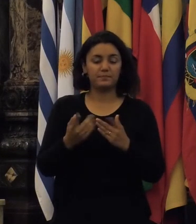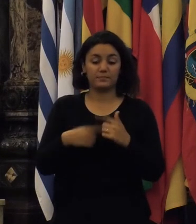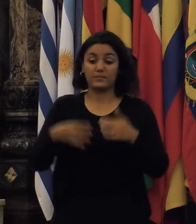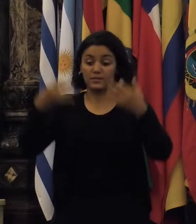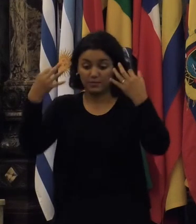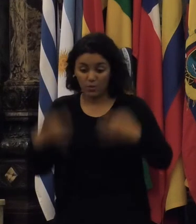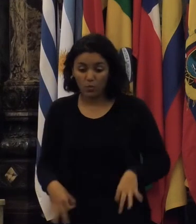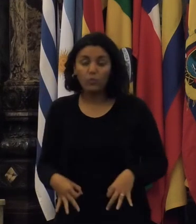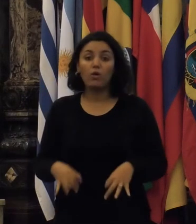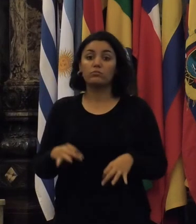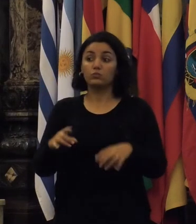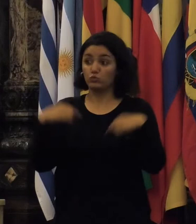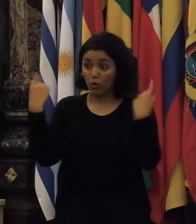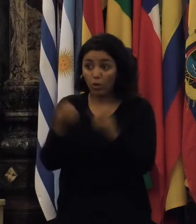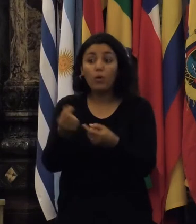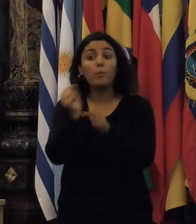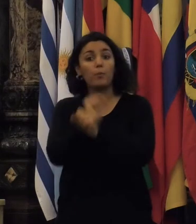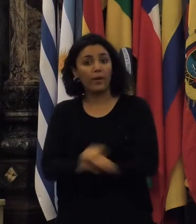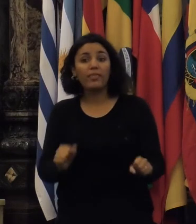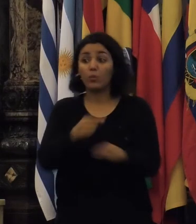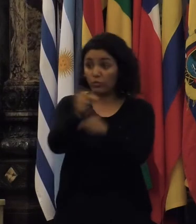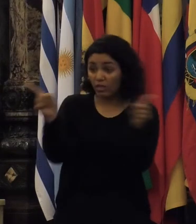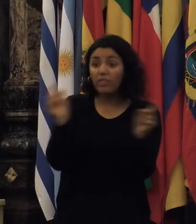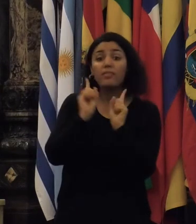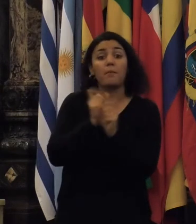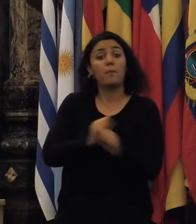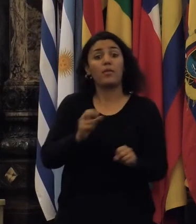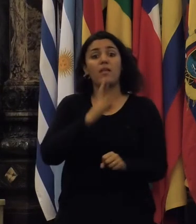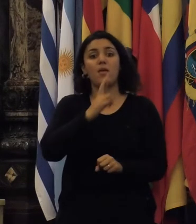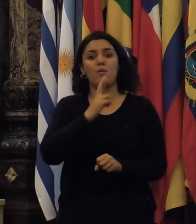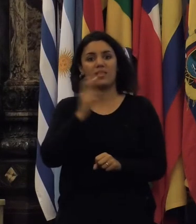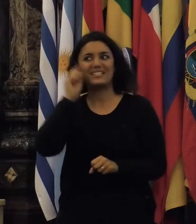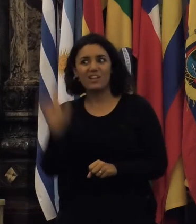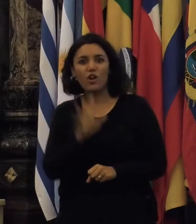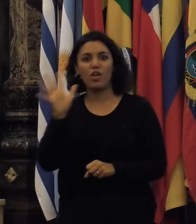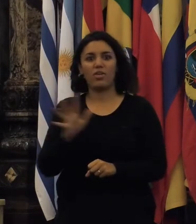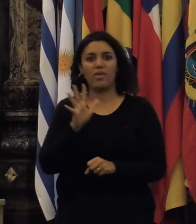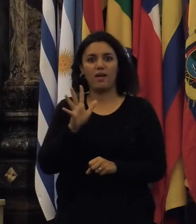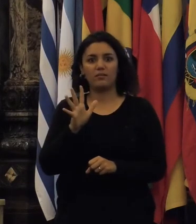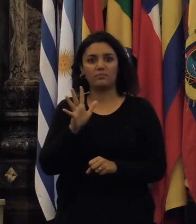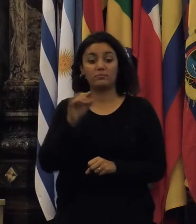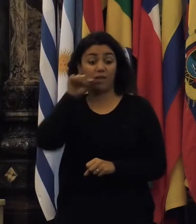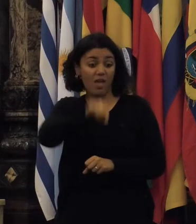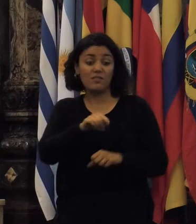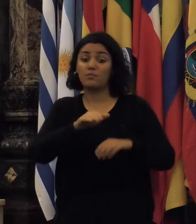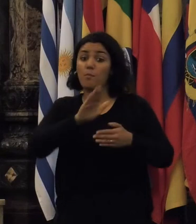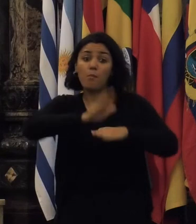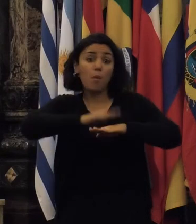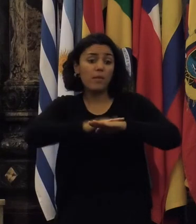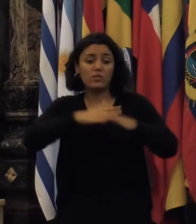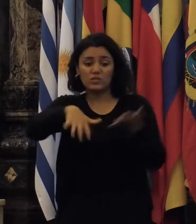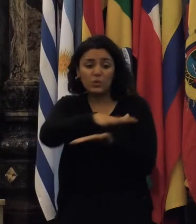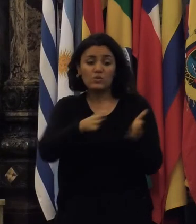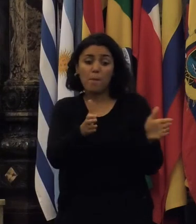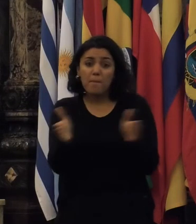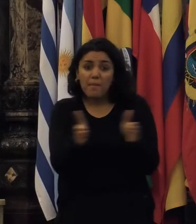Seguramente cualquiera de todos nosotros, o cualquiera de todos ustedes, podría responder desde la psicología que el hecho de que un niño no